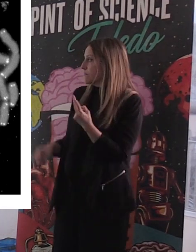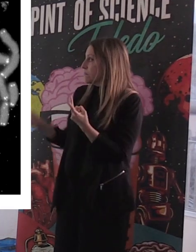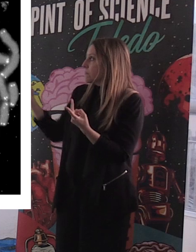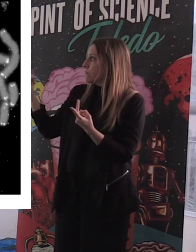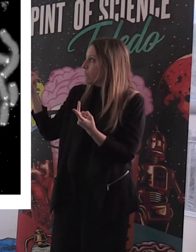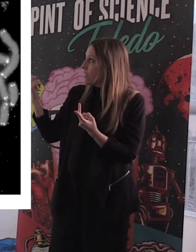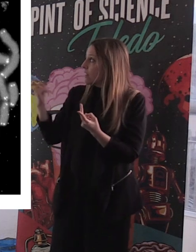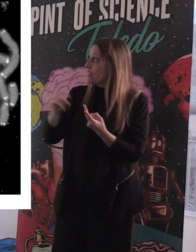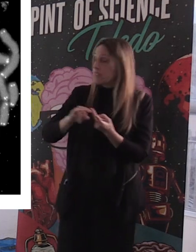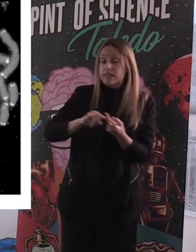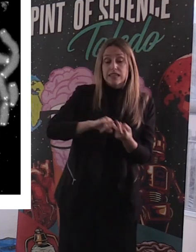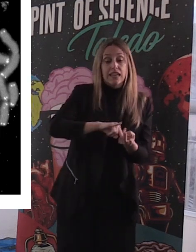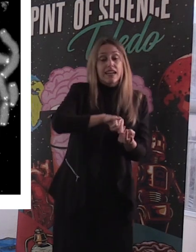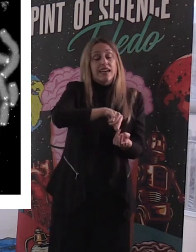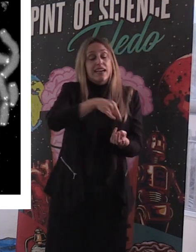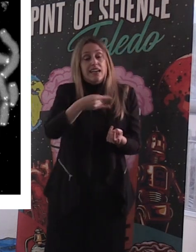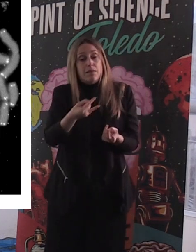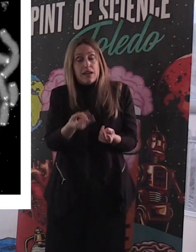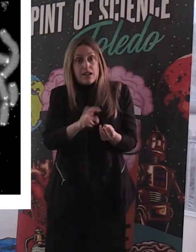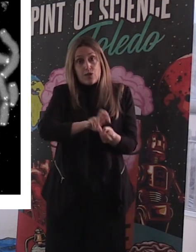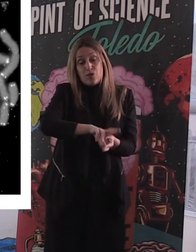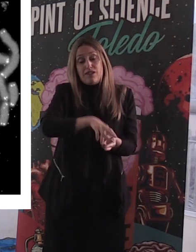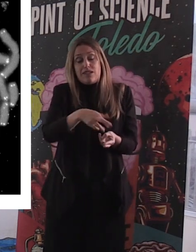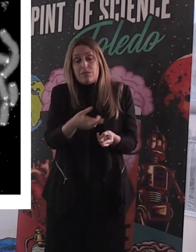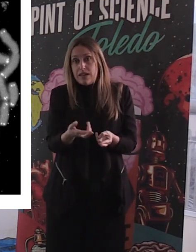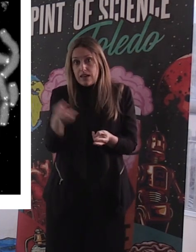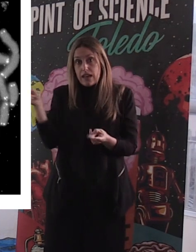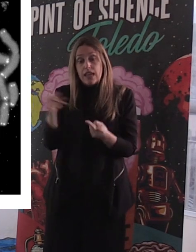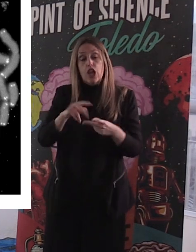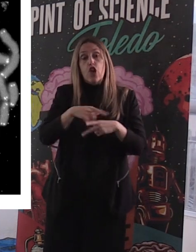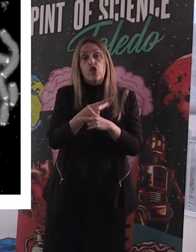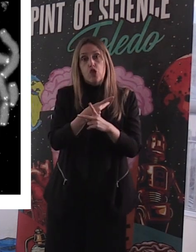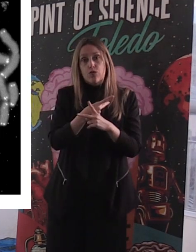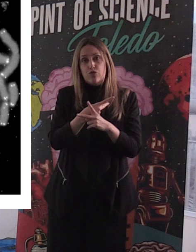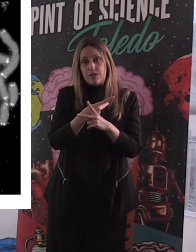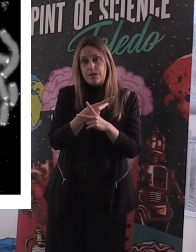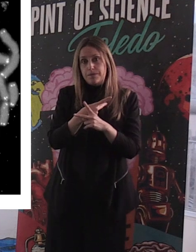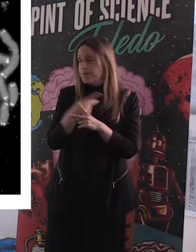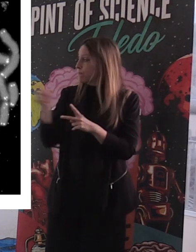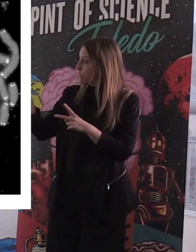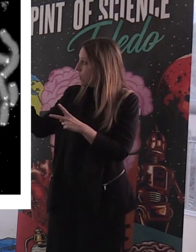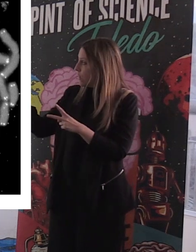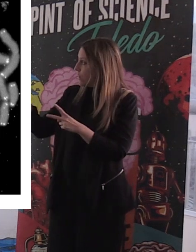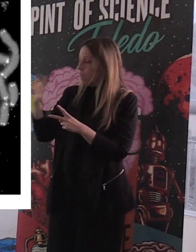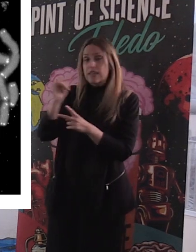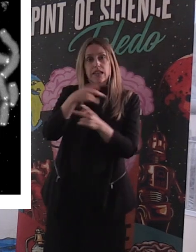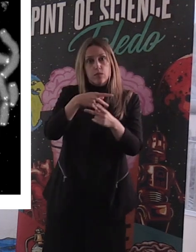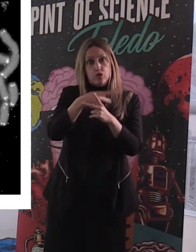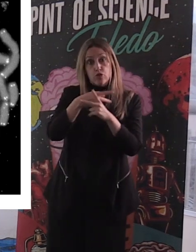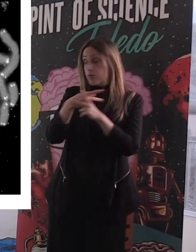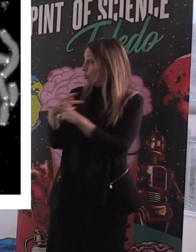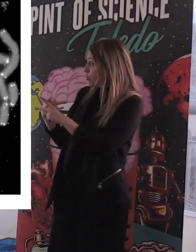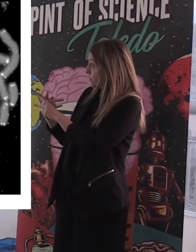replicar el material genético primero aquí en las cromosomas. Aquí tenemos cromosomas y